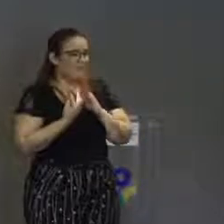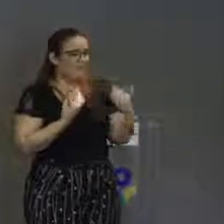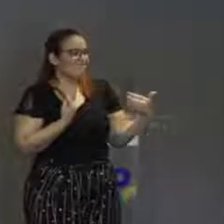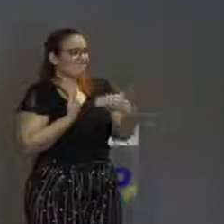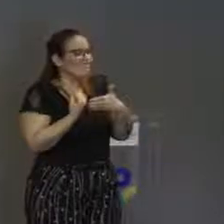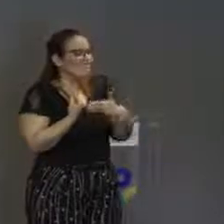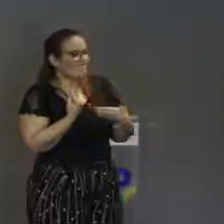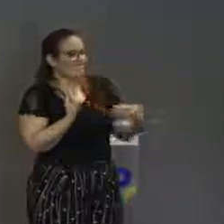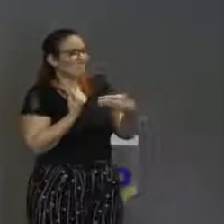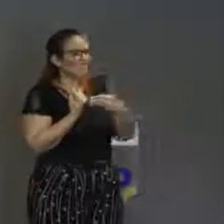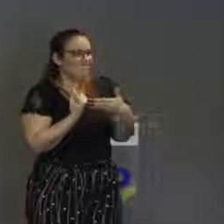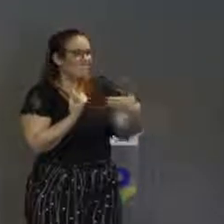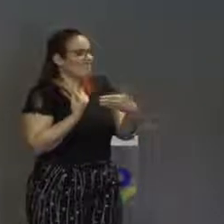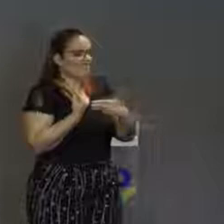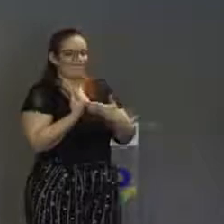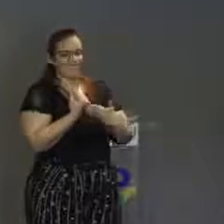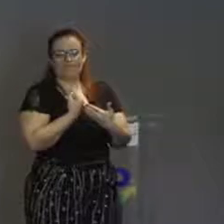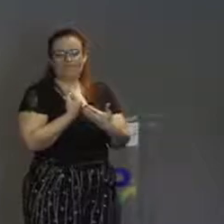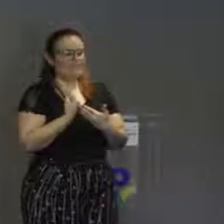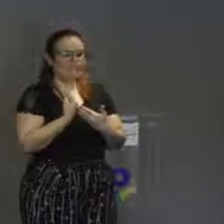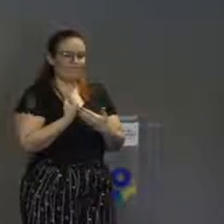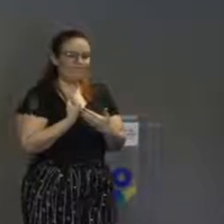A questão